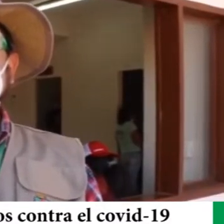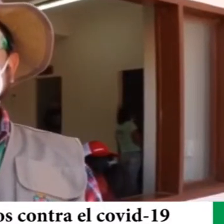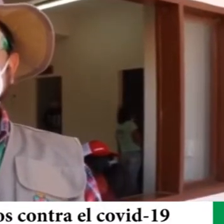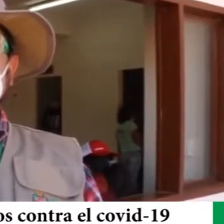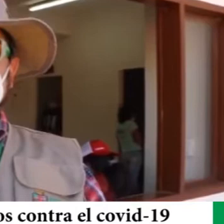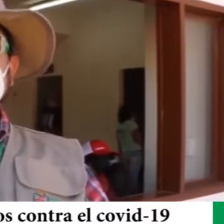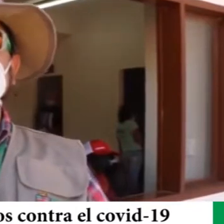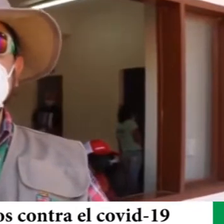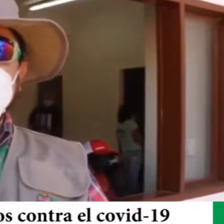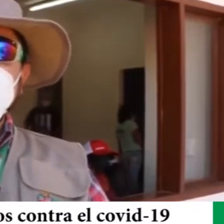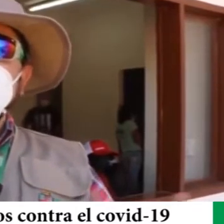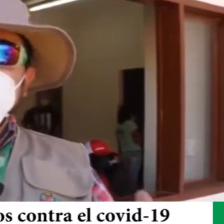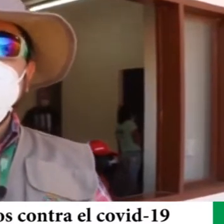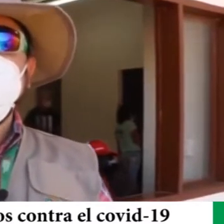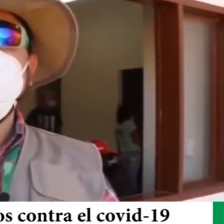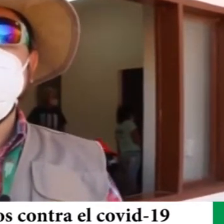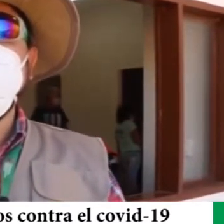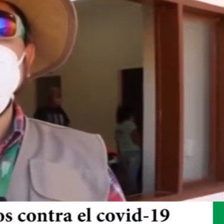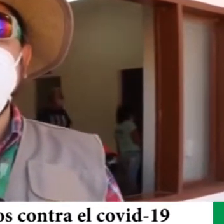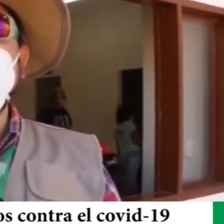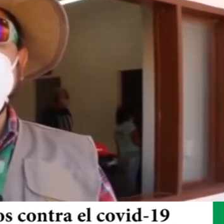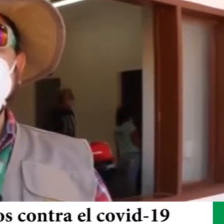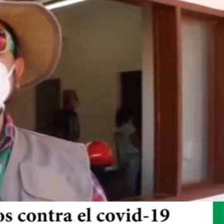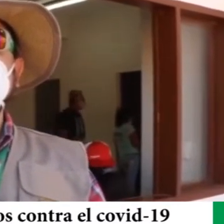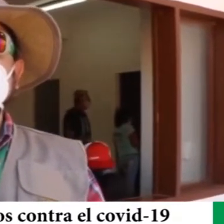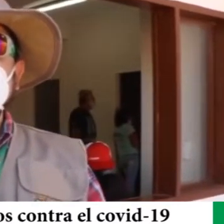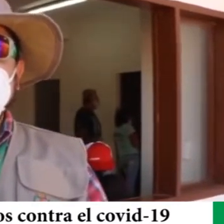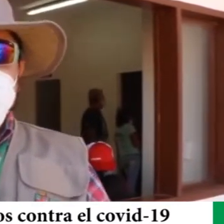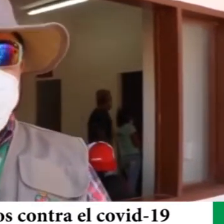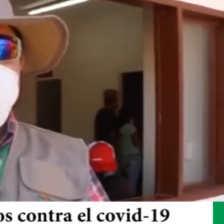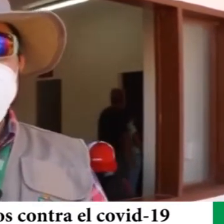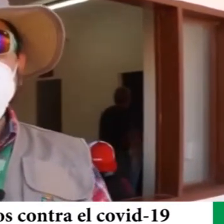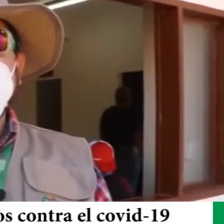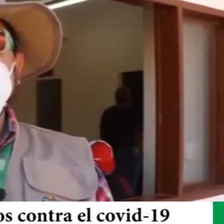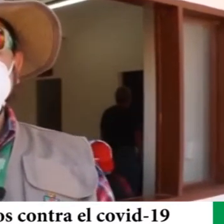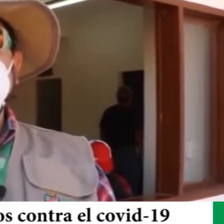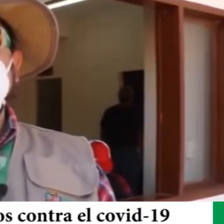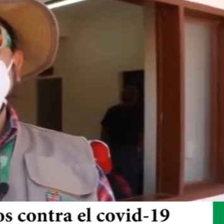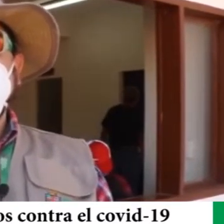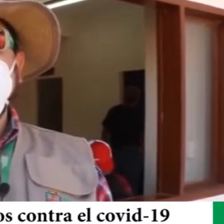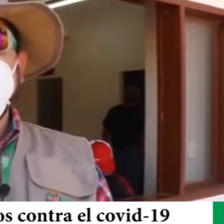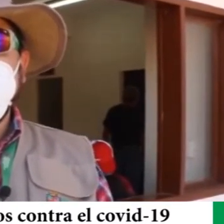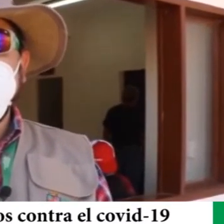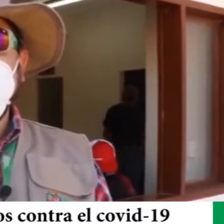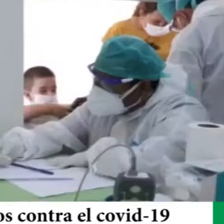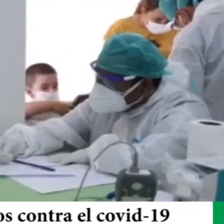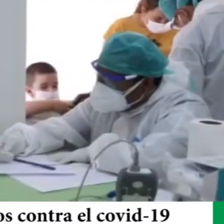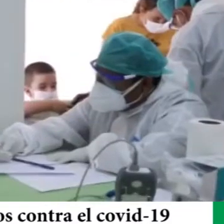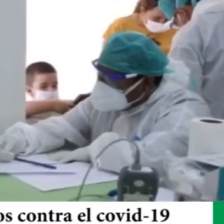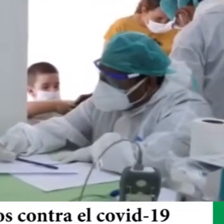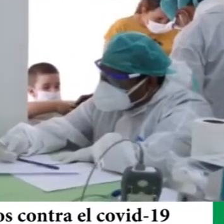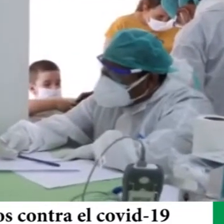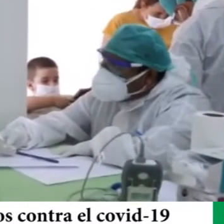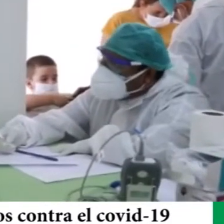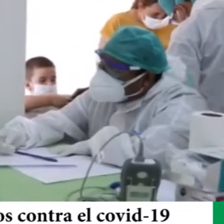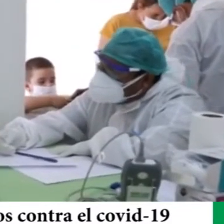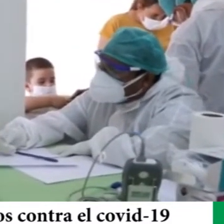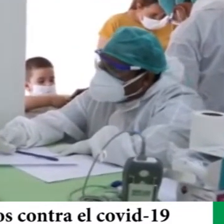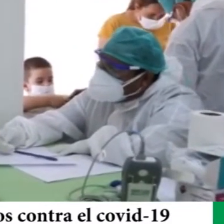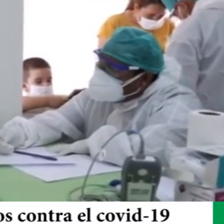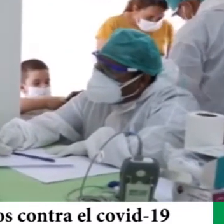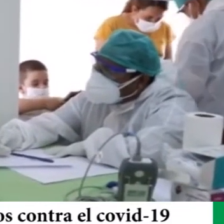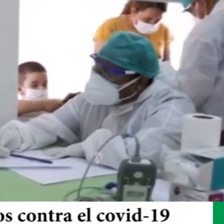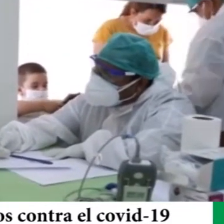y la planificación desarrollada, aunque es una comunidad pequeña. Ahora aquí en Ascensión de la Frontera, la comunidad más grande